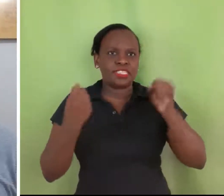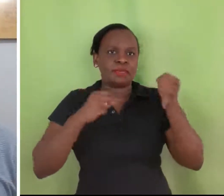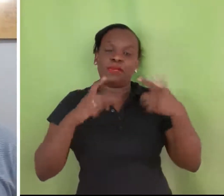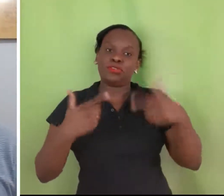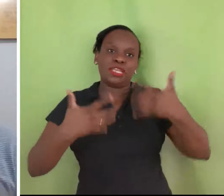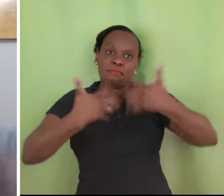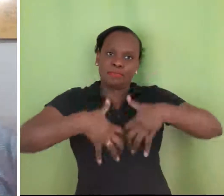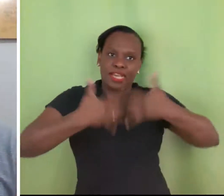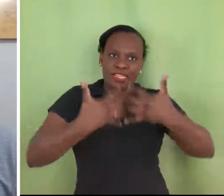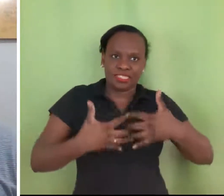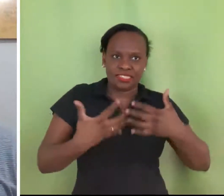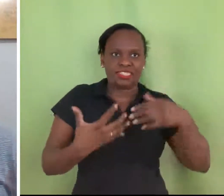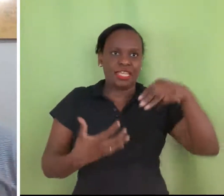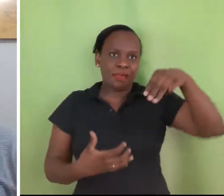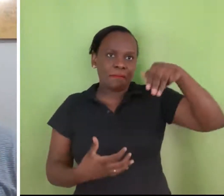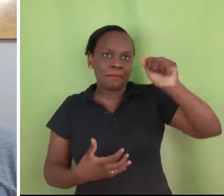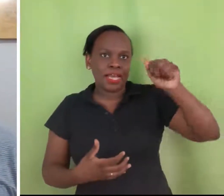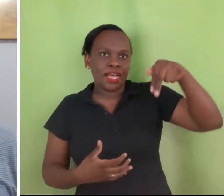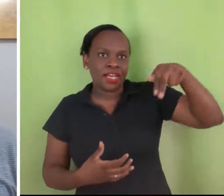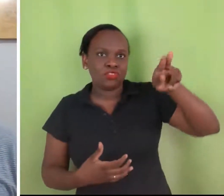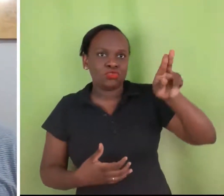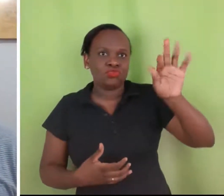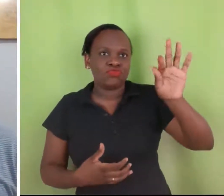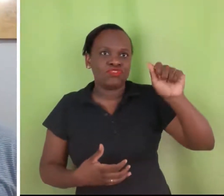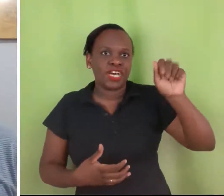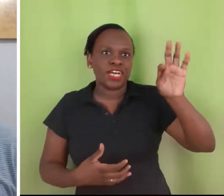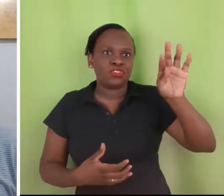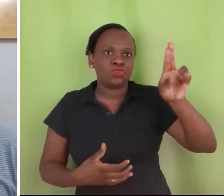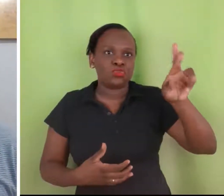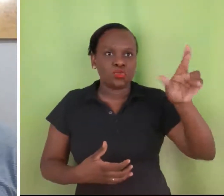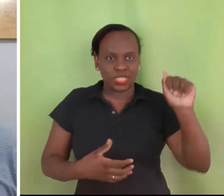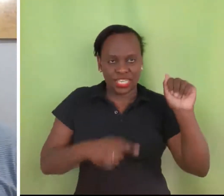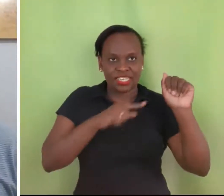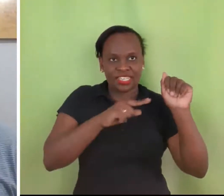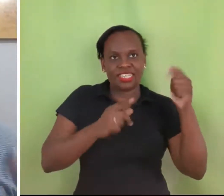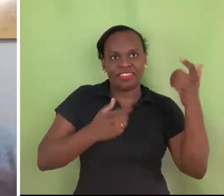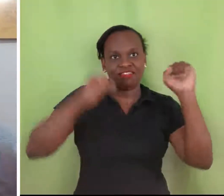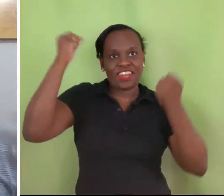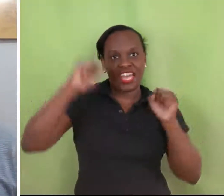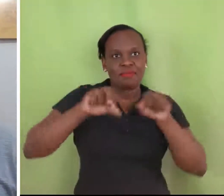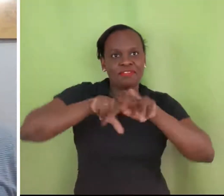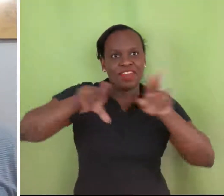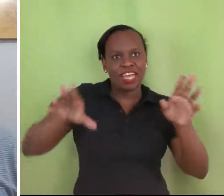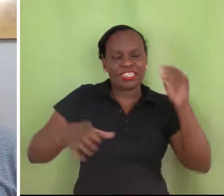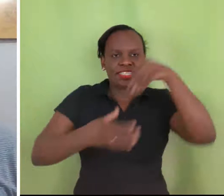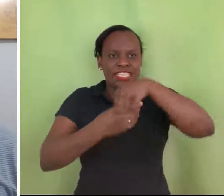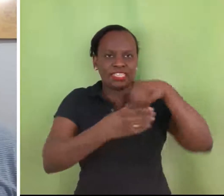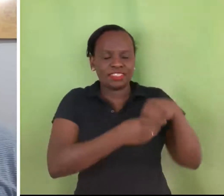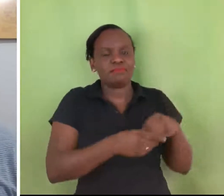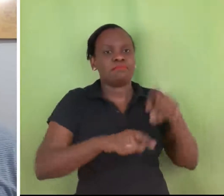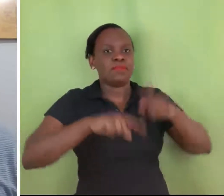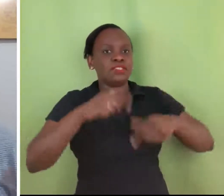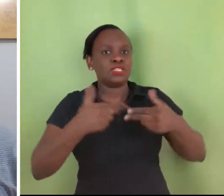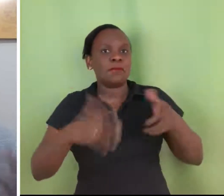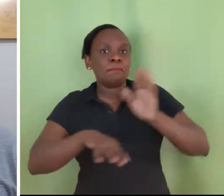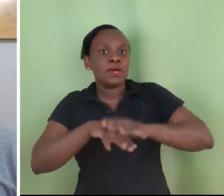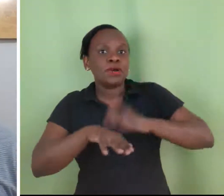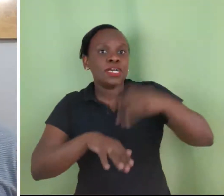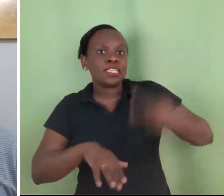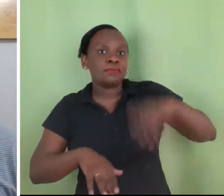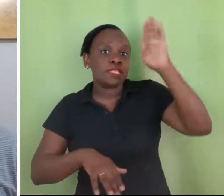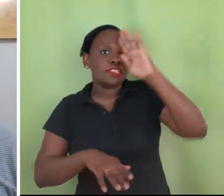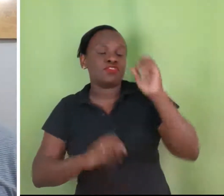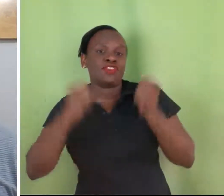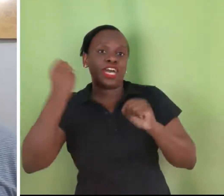máquinas, mas tinham esse sonho, né, das manufaturas aqui no Brasil, que o Brasil pudesse ter os seus produtos manufaturados, o que